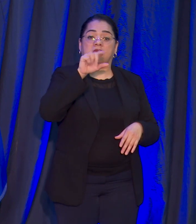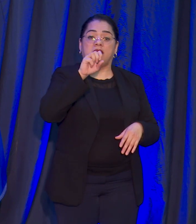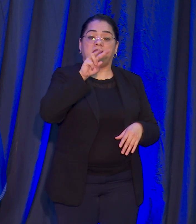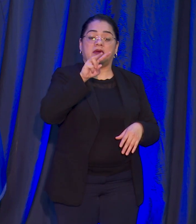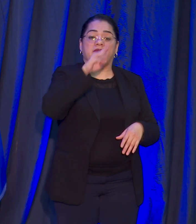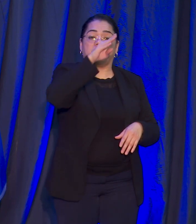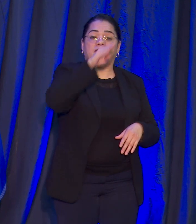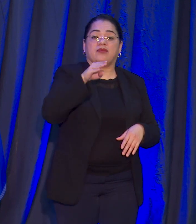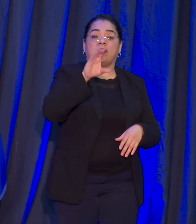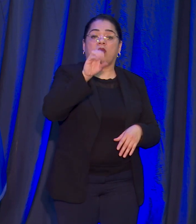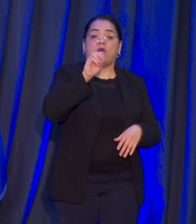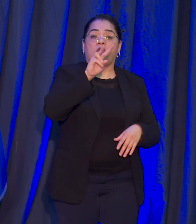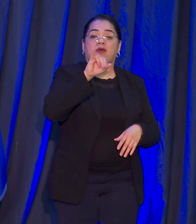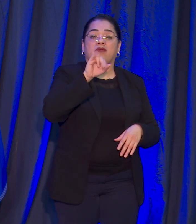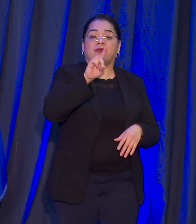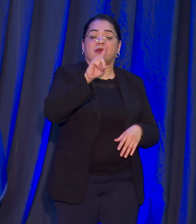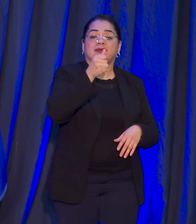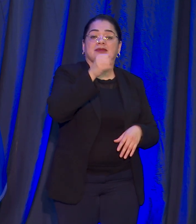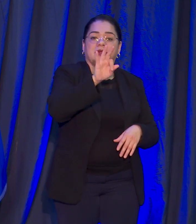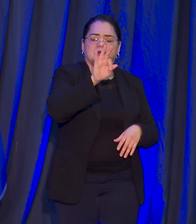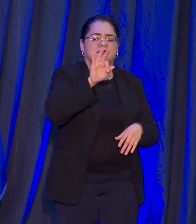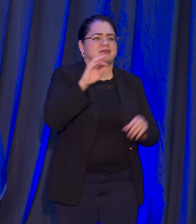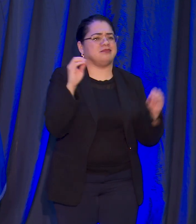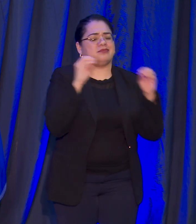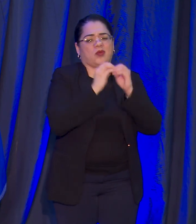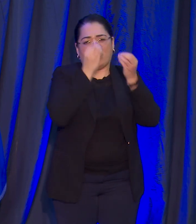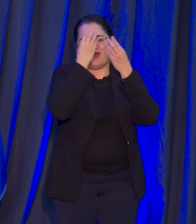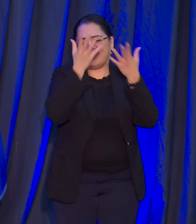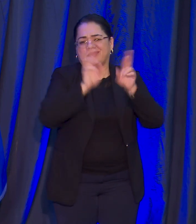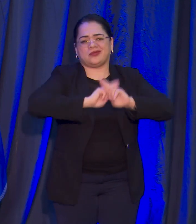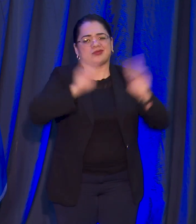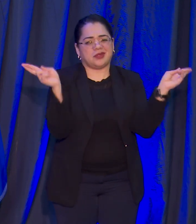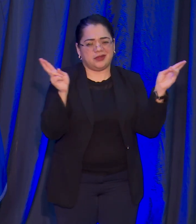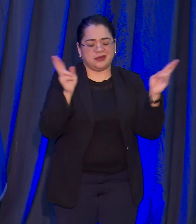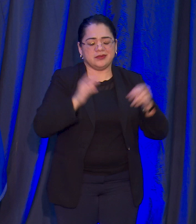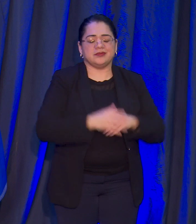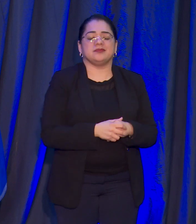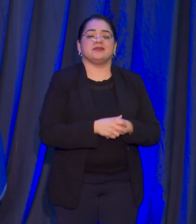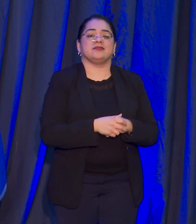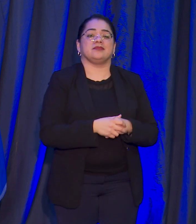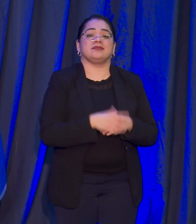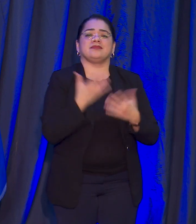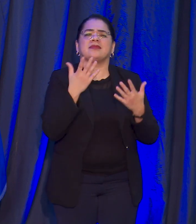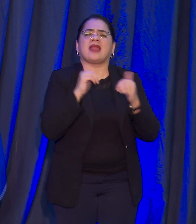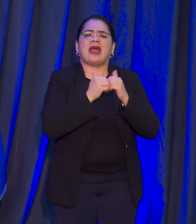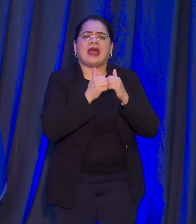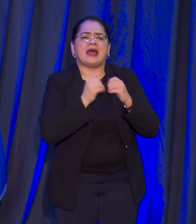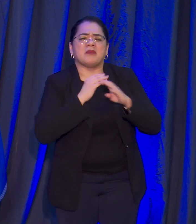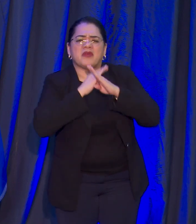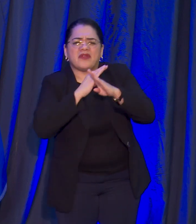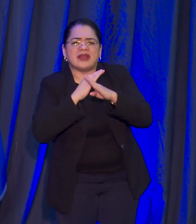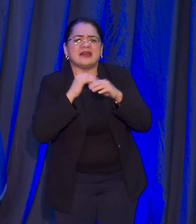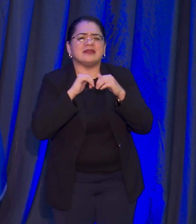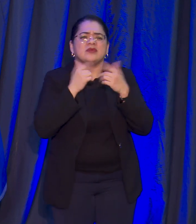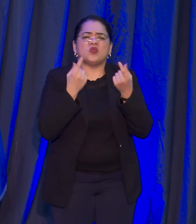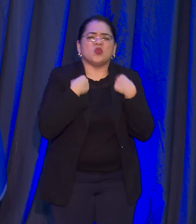/COVID-19 pueden encontrar más información sobre COVID-19. También encontrará información de prevención y